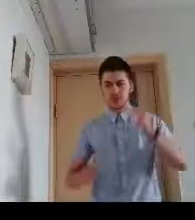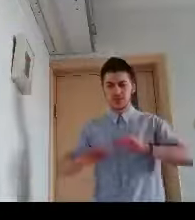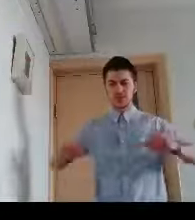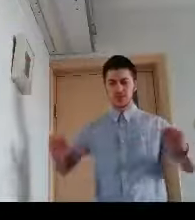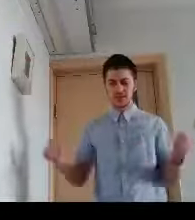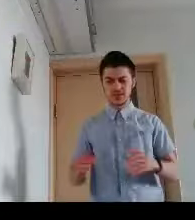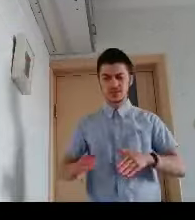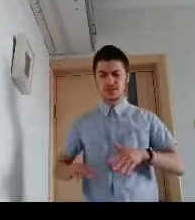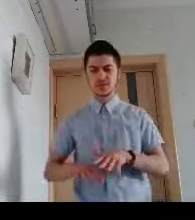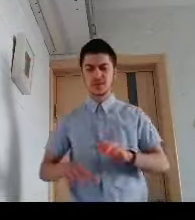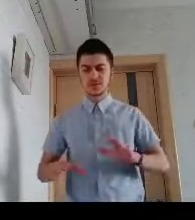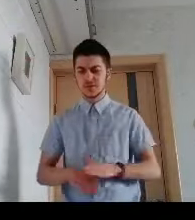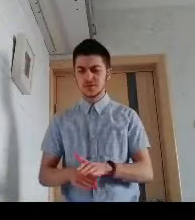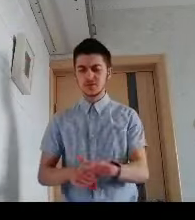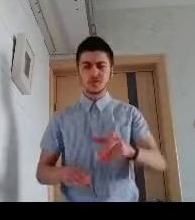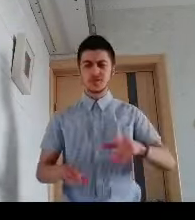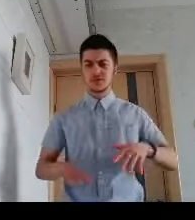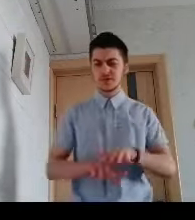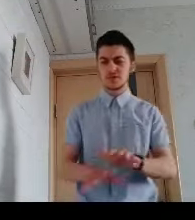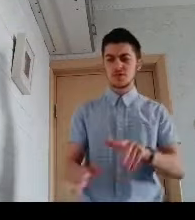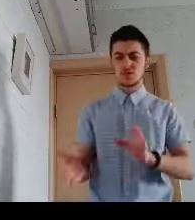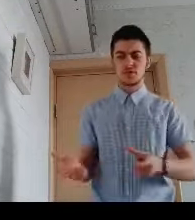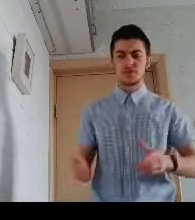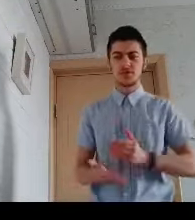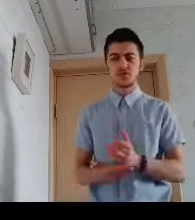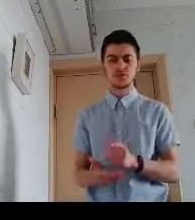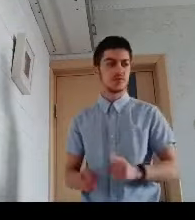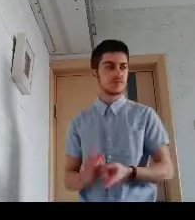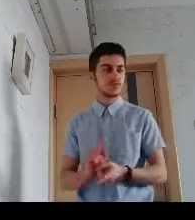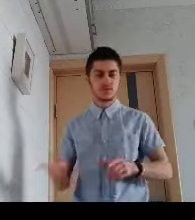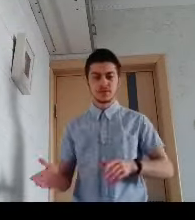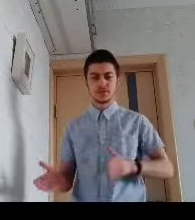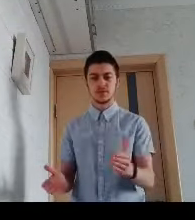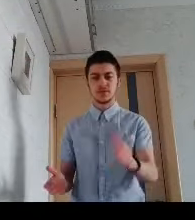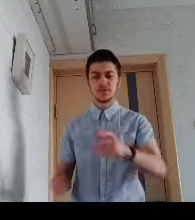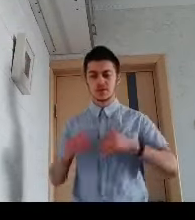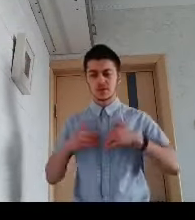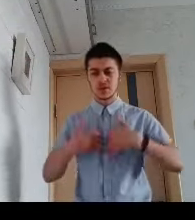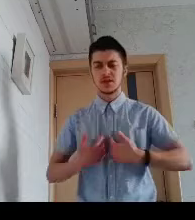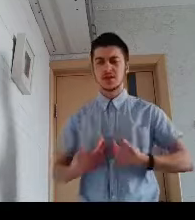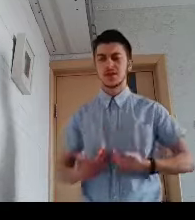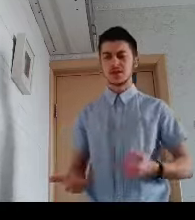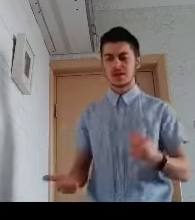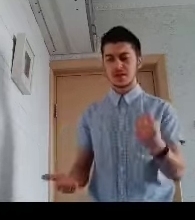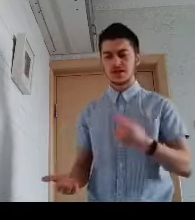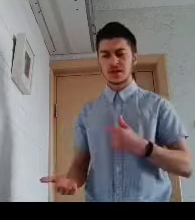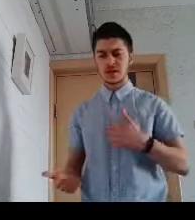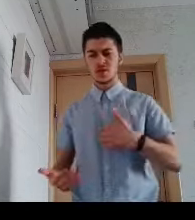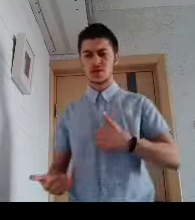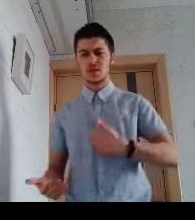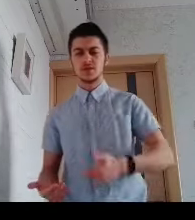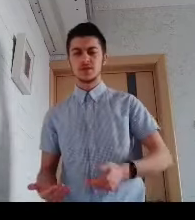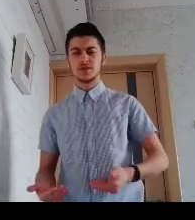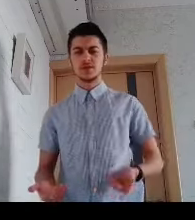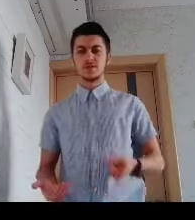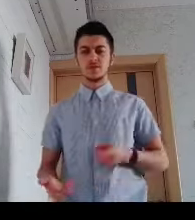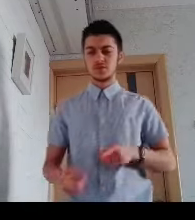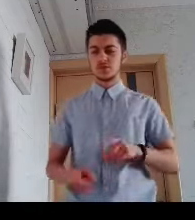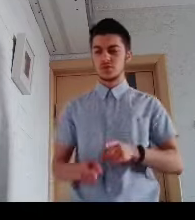Давно не дети, но и не ледяные клыбы. Плетем свои сети, ловлю где место рыбы. Ты кричала, что одиноко, как тоска койота. Да и мне это